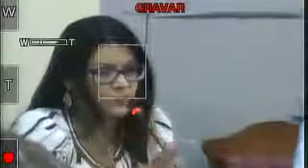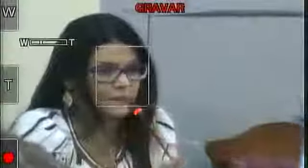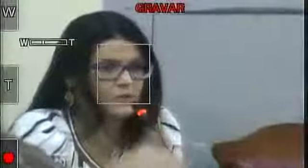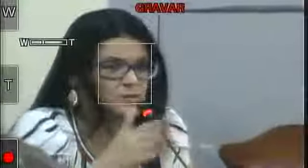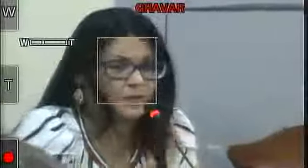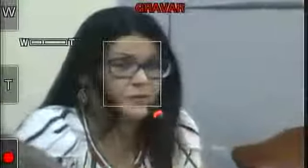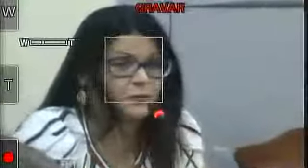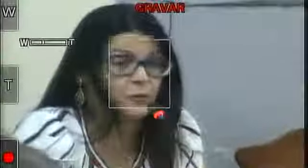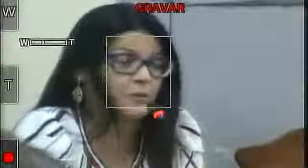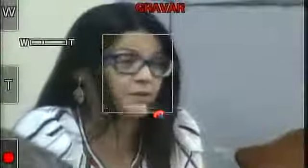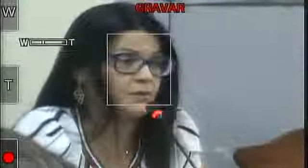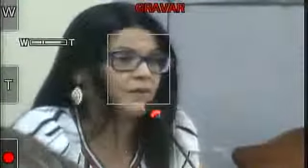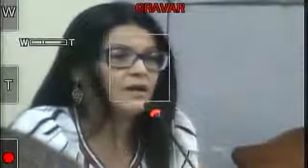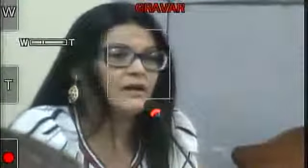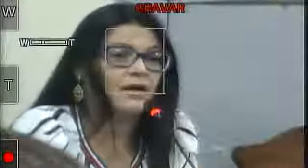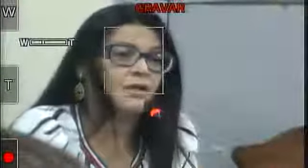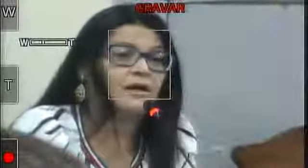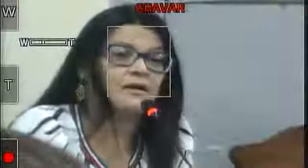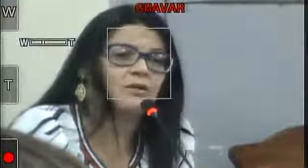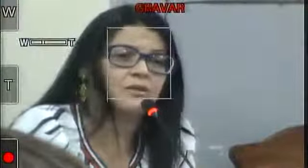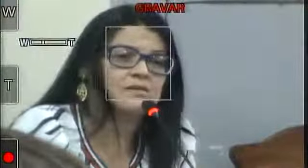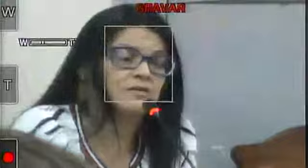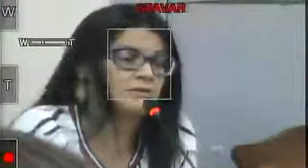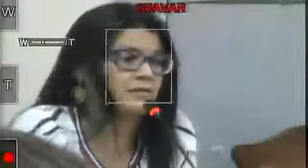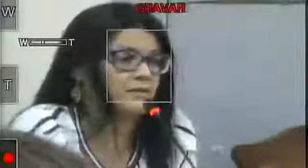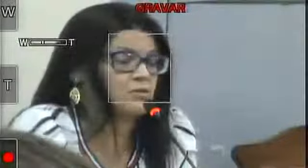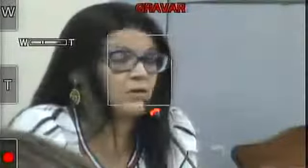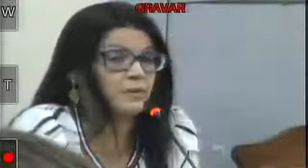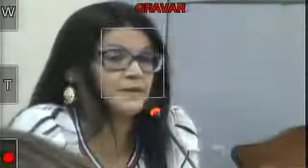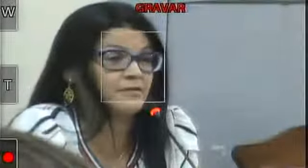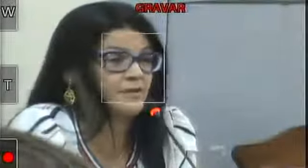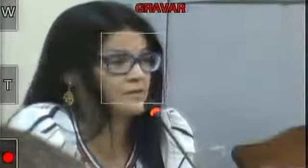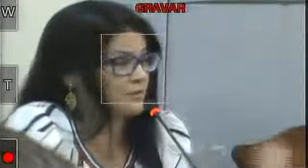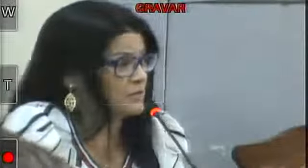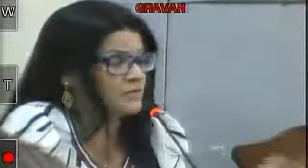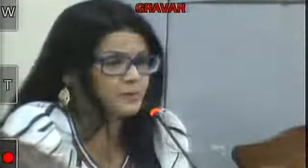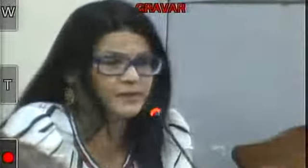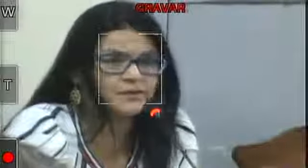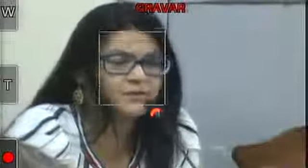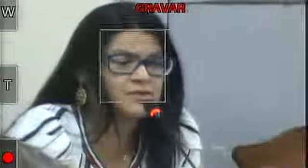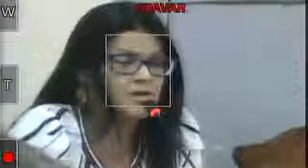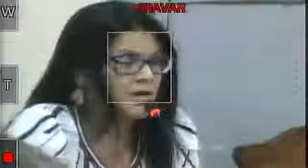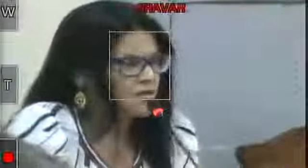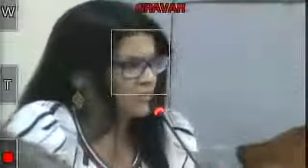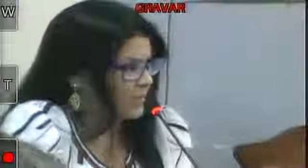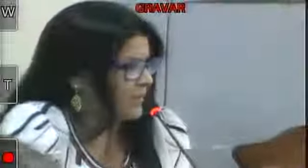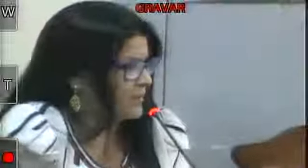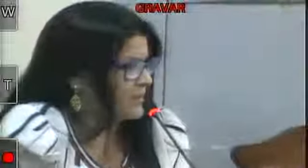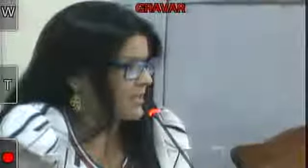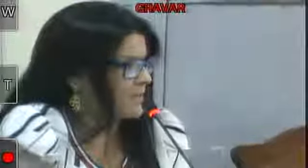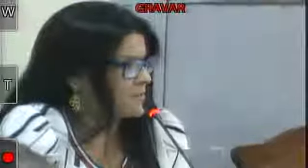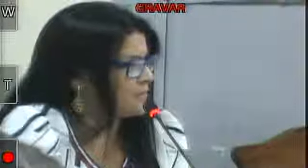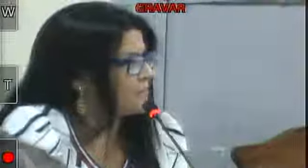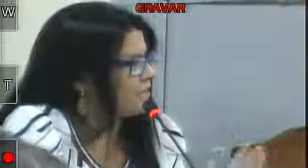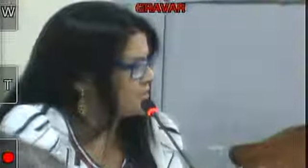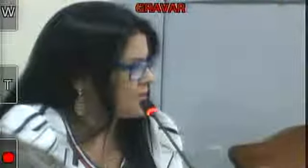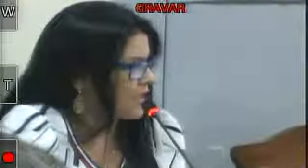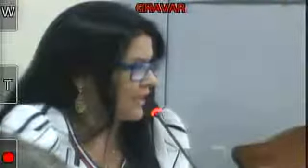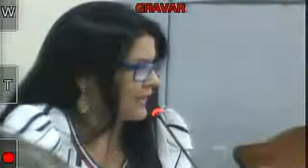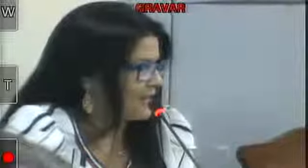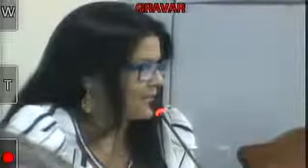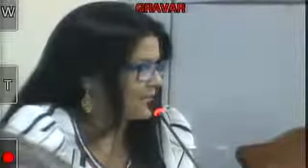o seu papel foi cumprido e agora cada comerciante vai ter a sua ampla defesa, inclusive explanando isso. Só quero parabenizar mais uma